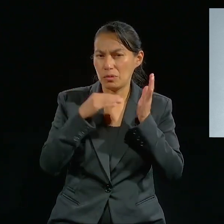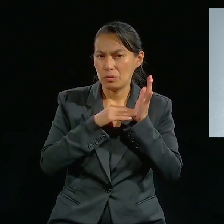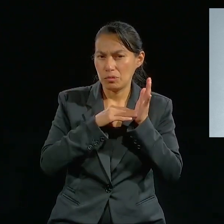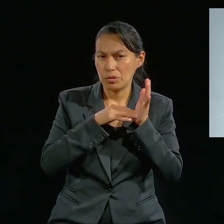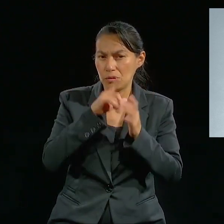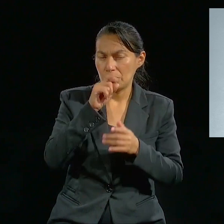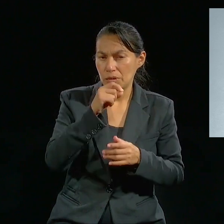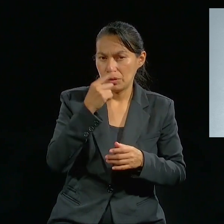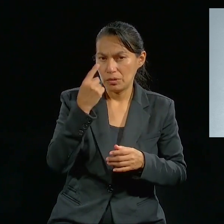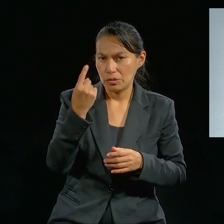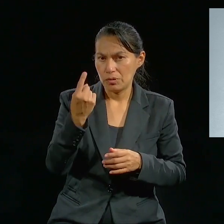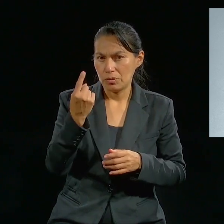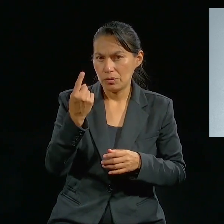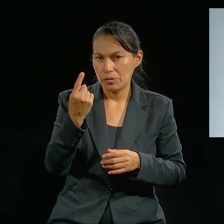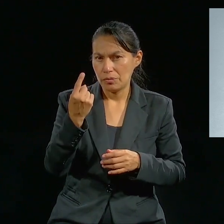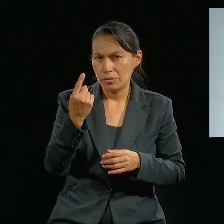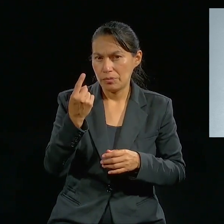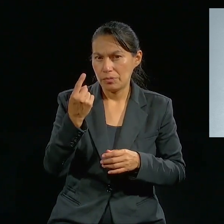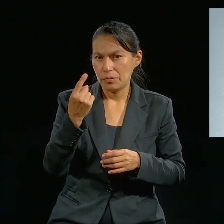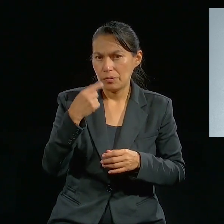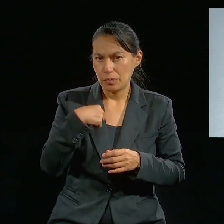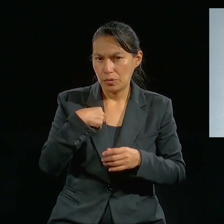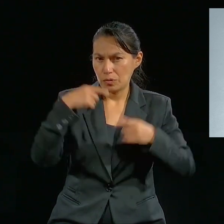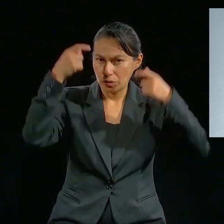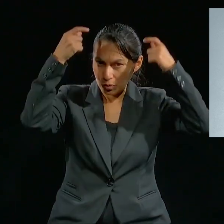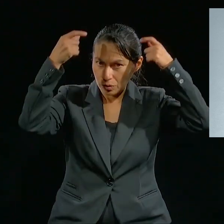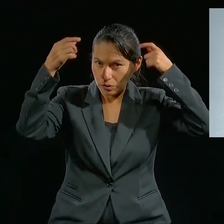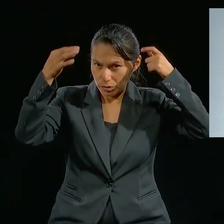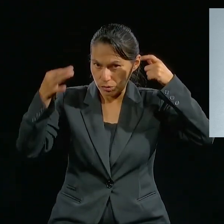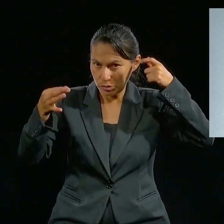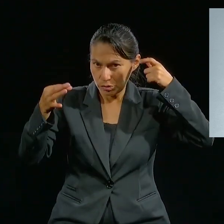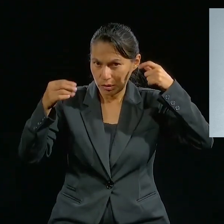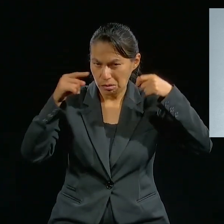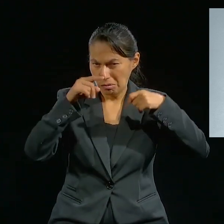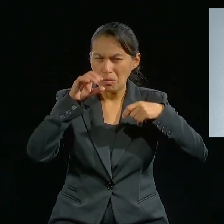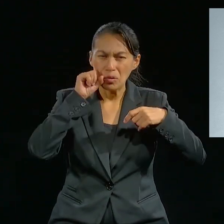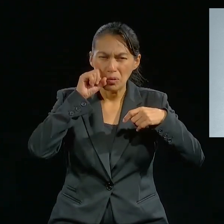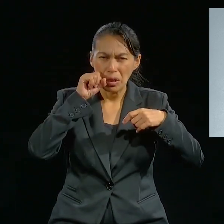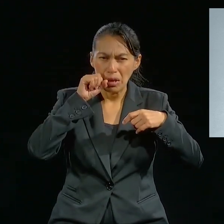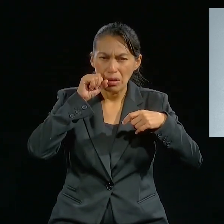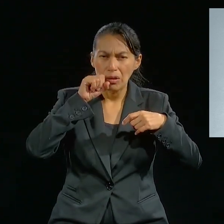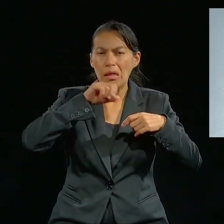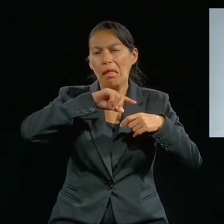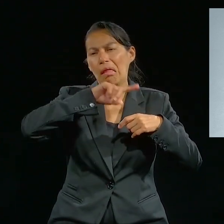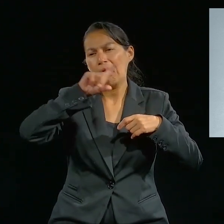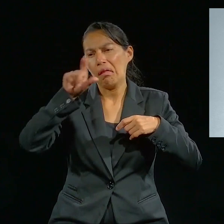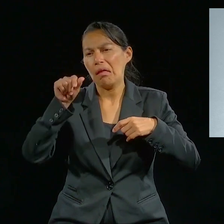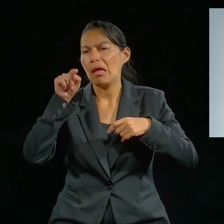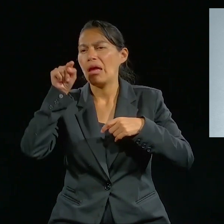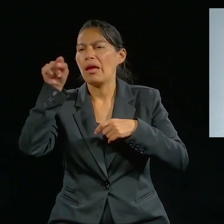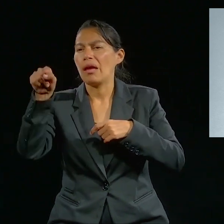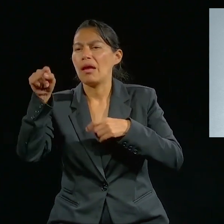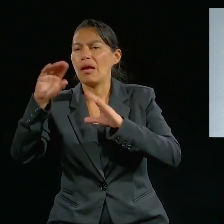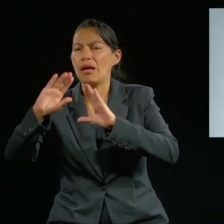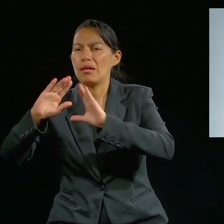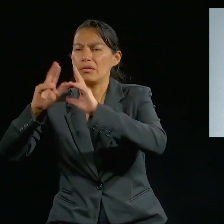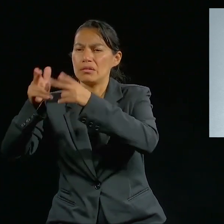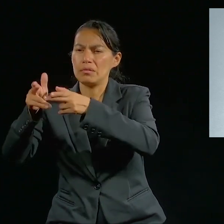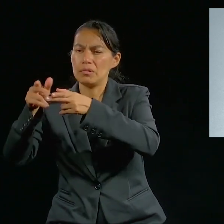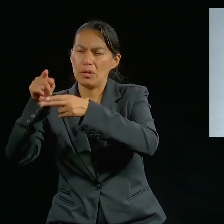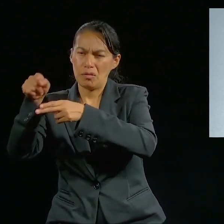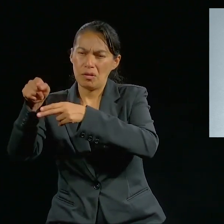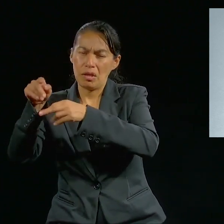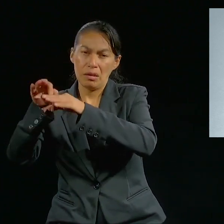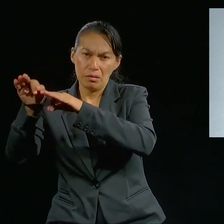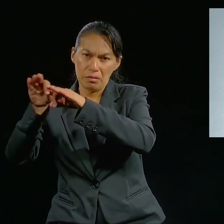el 2021 después de regresar de Montemorelos me regresé a Chiapas con la